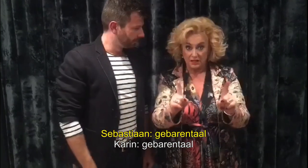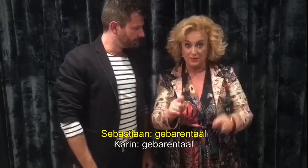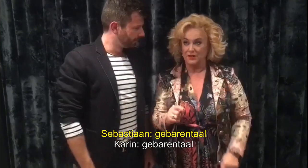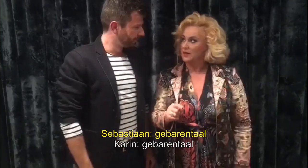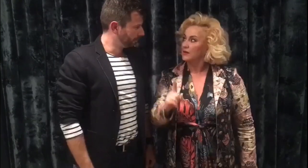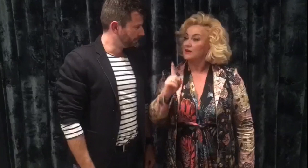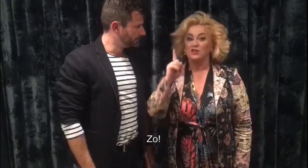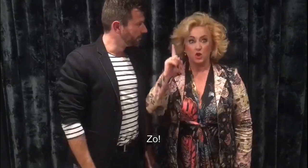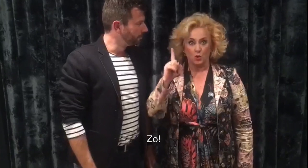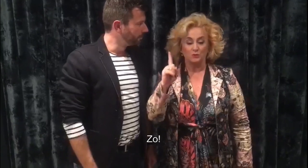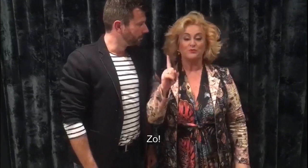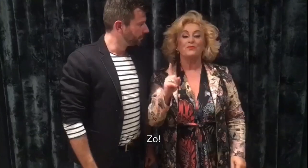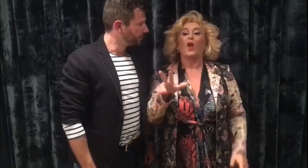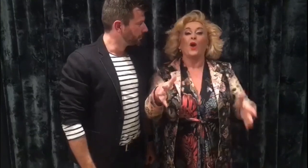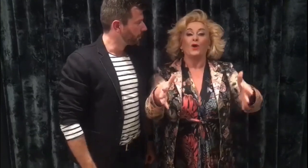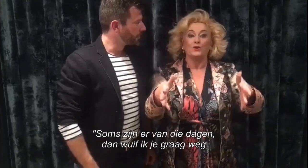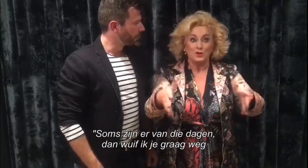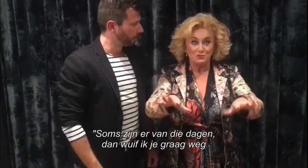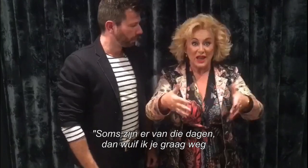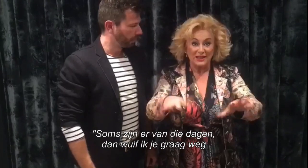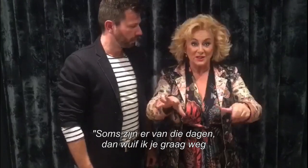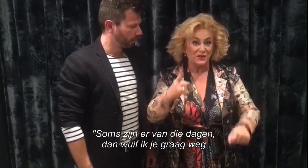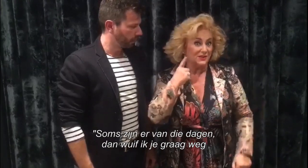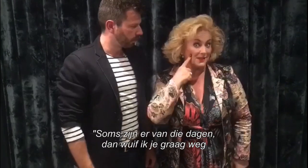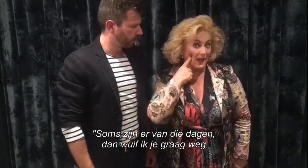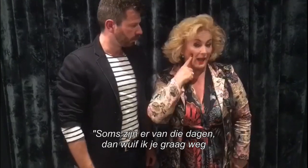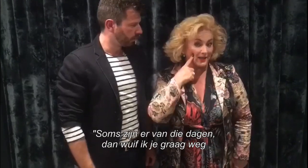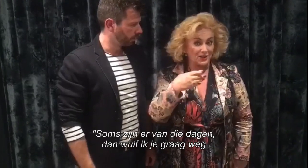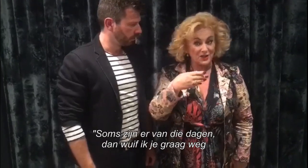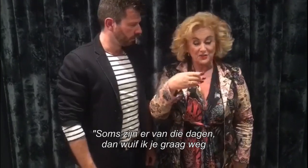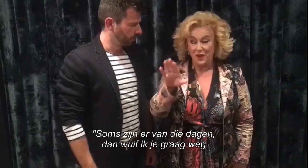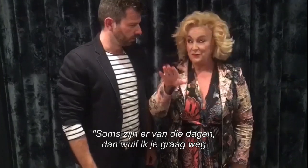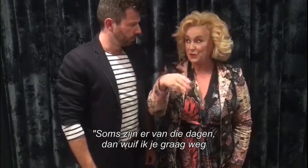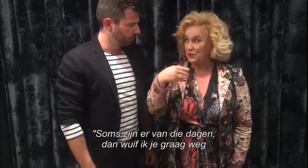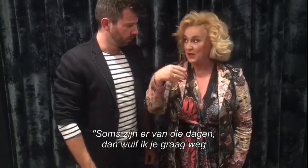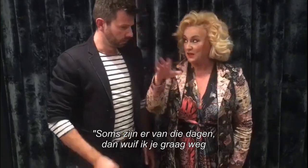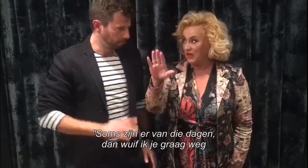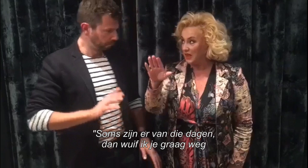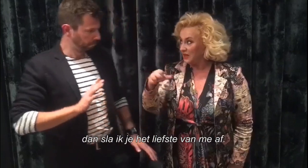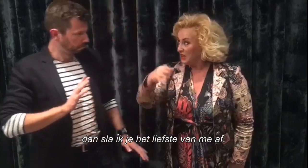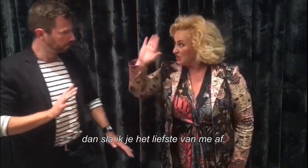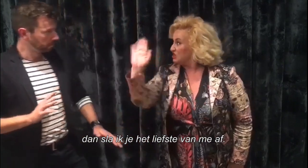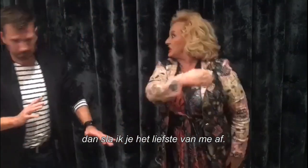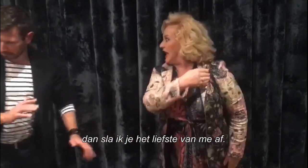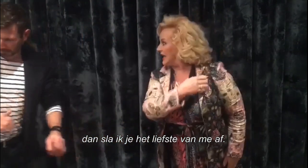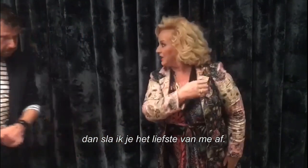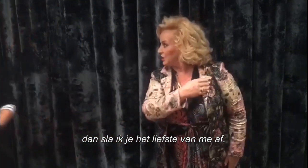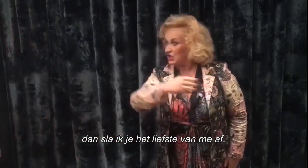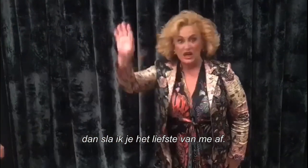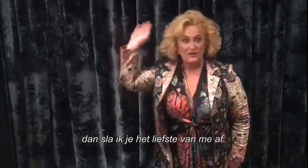Gebarentaal. Zo. Soms zijn er van die dagen, dan wuif ik je graag weg. Dan sla ik je het